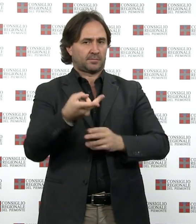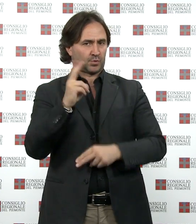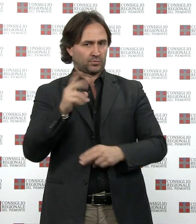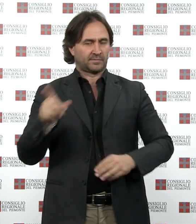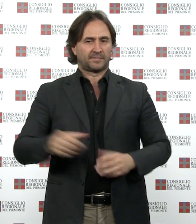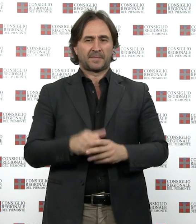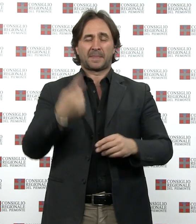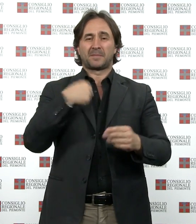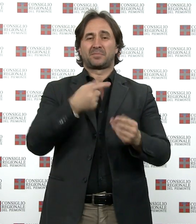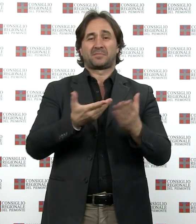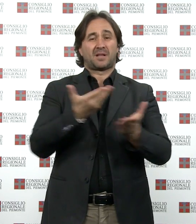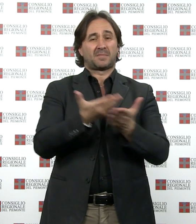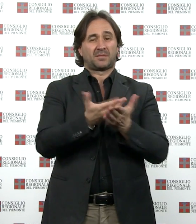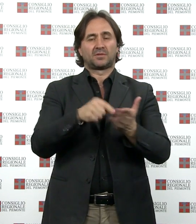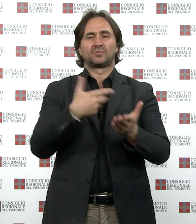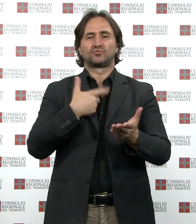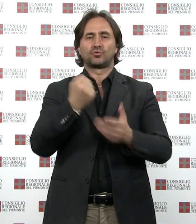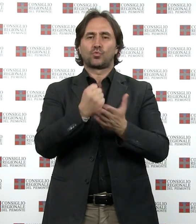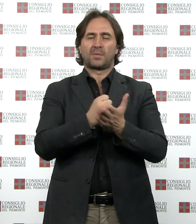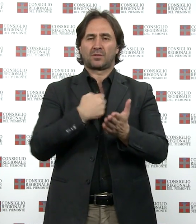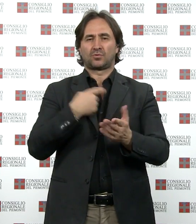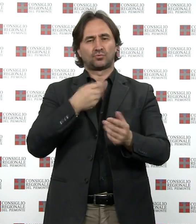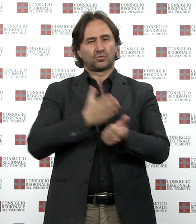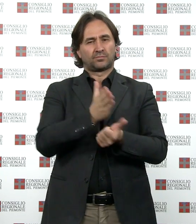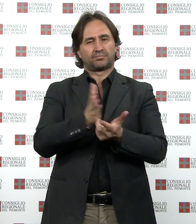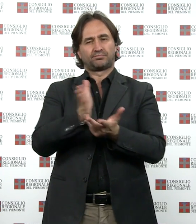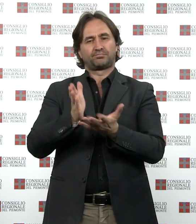provvedimento sono stati approvati anche diversi documenti di indirizzo.